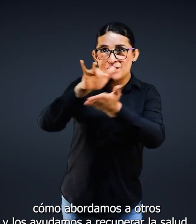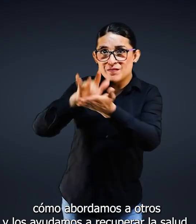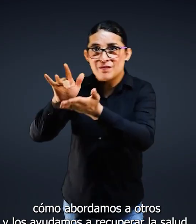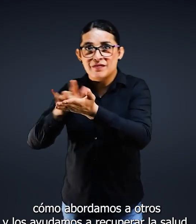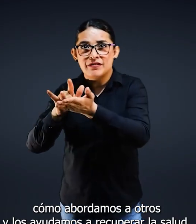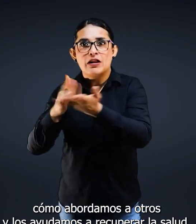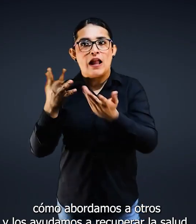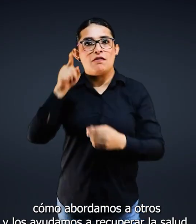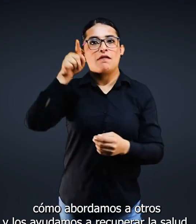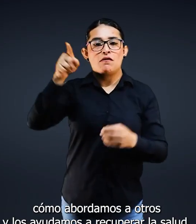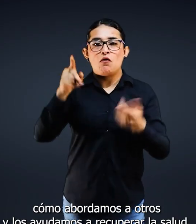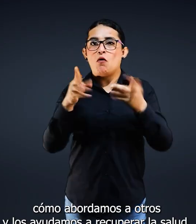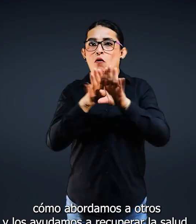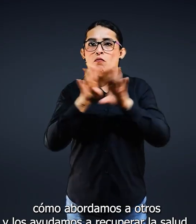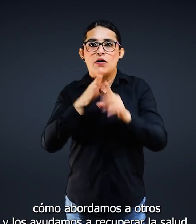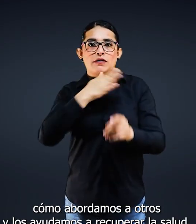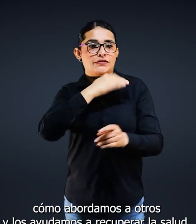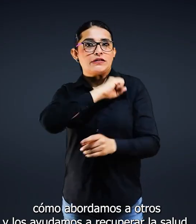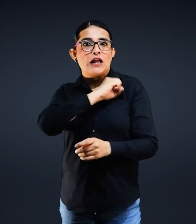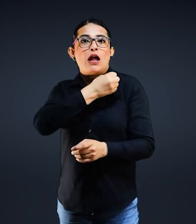a otros y los ayudamos a recuperar la salud.